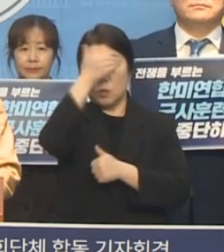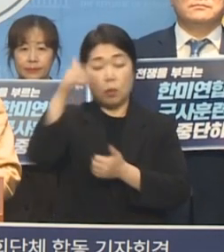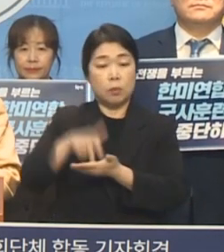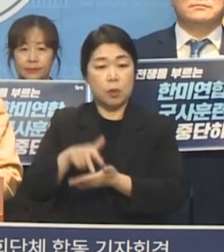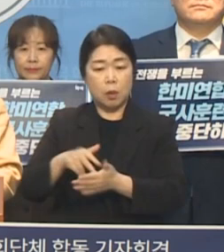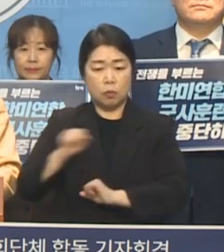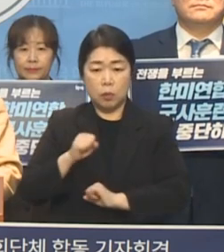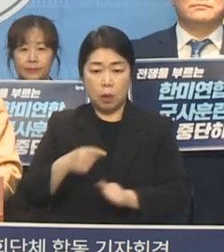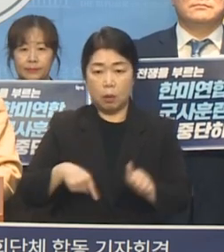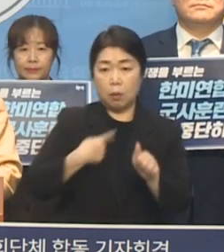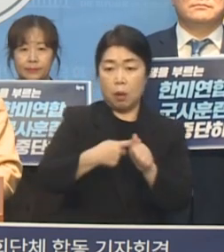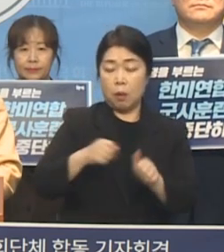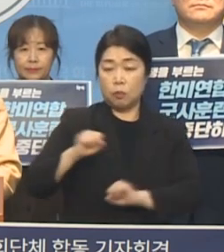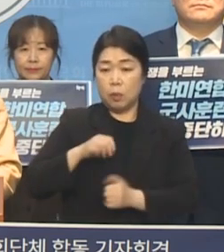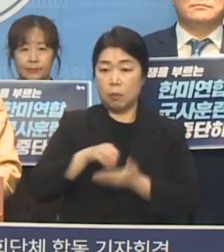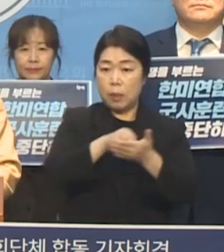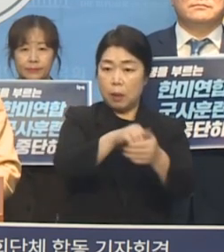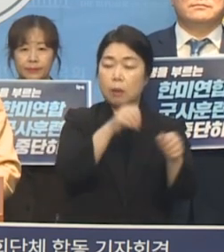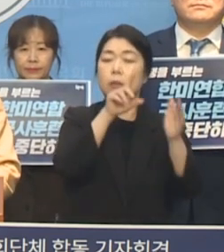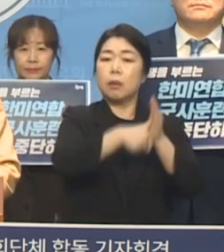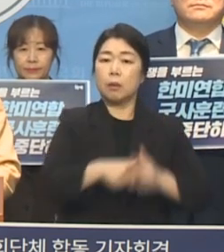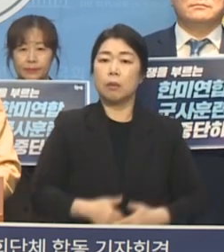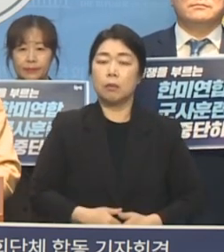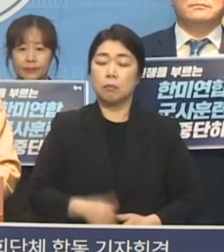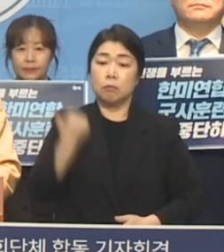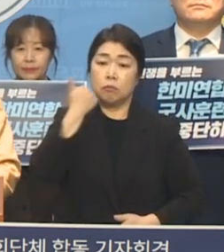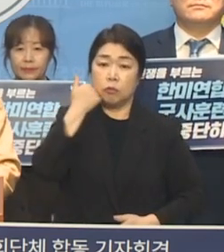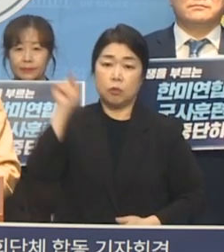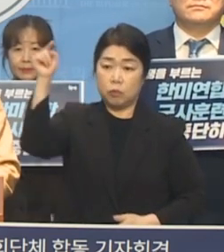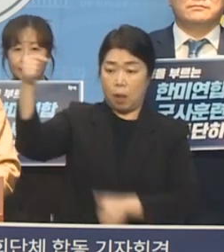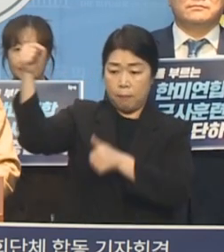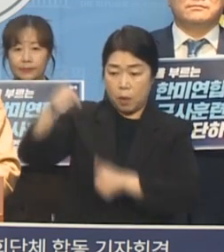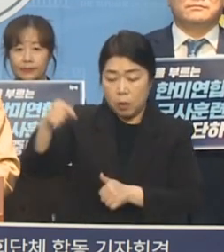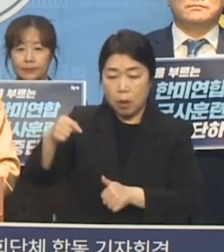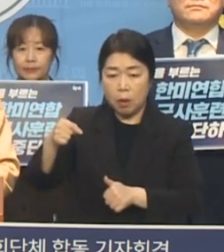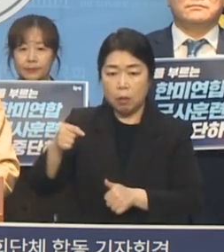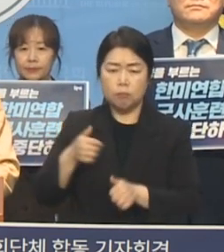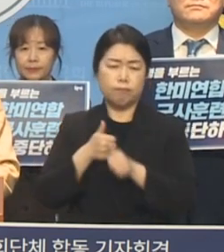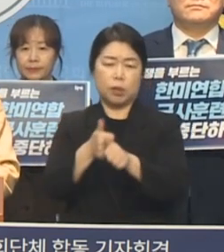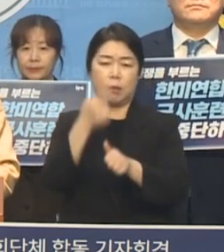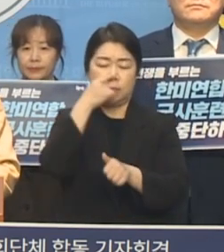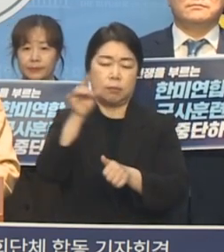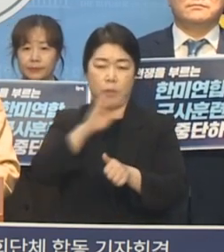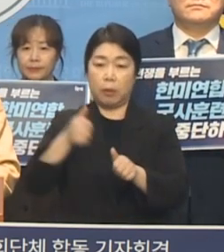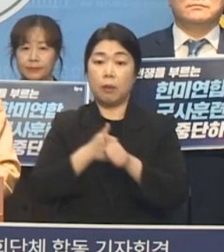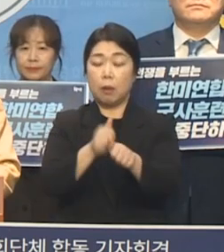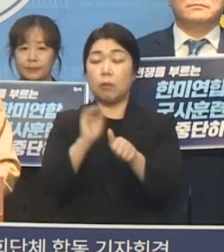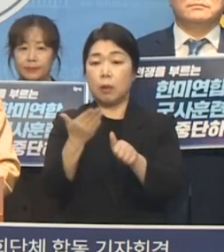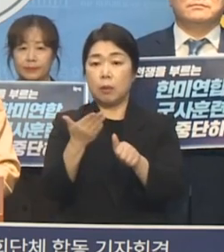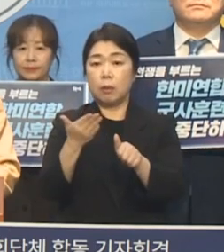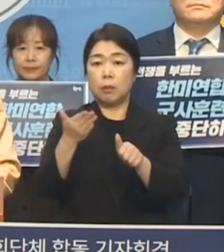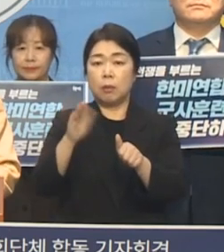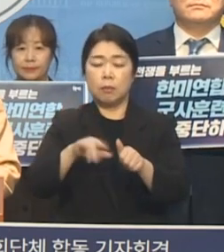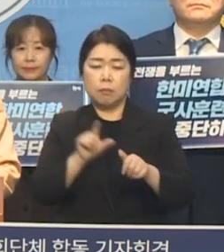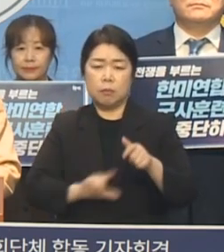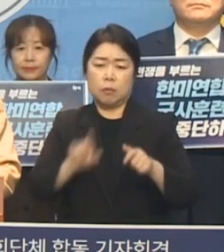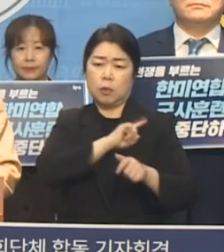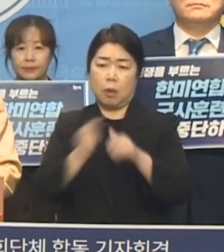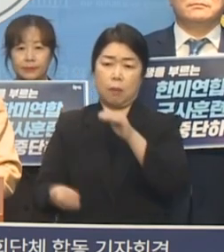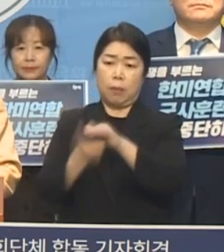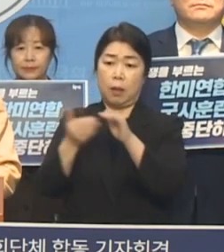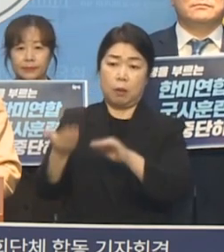있는 것입니다. 상관의 명령이 목숨인 군대에서 그 최고 위급